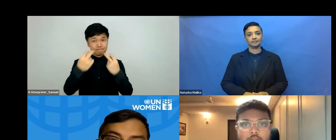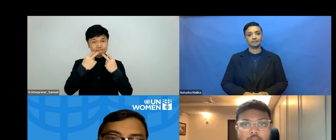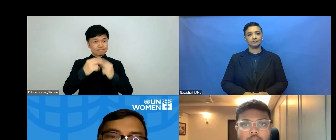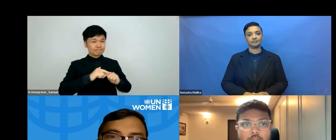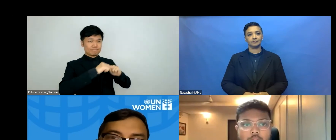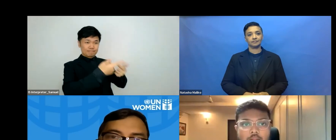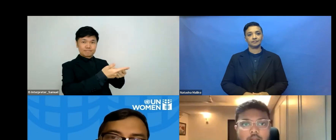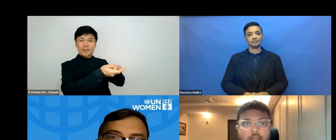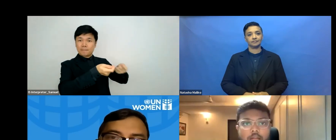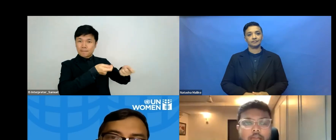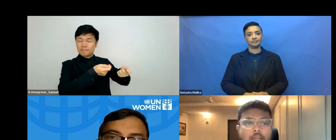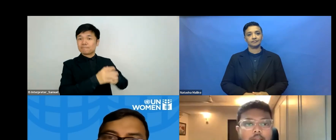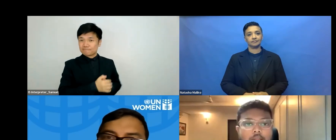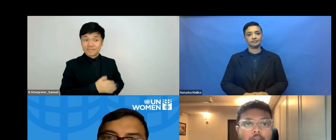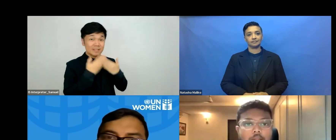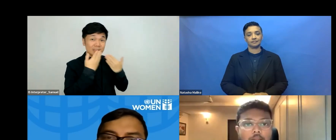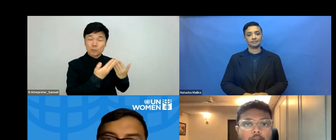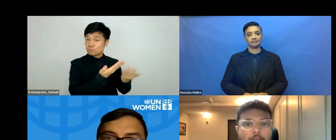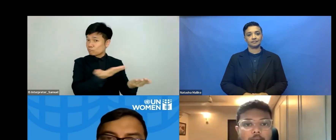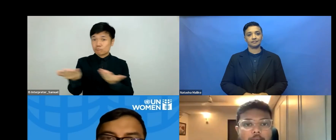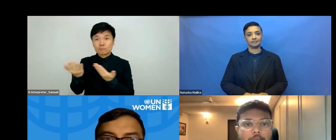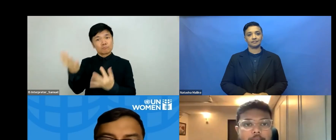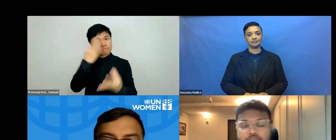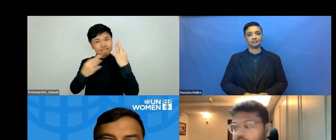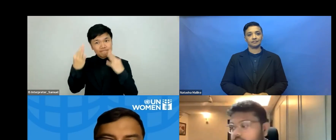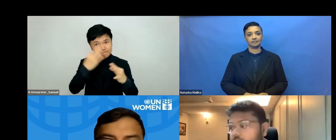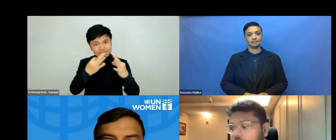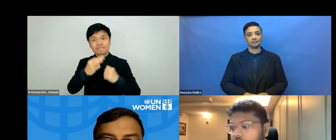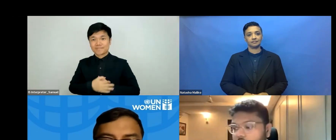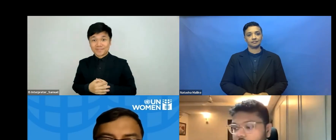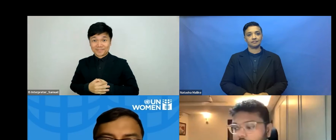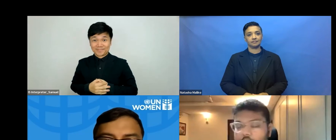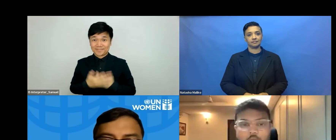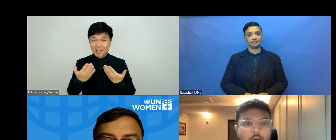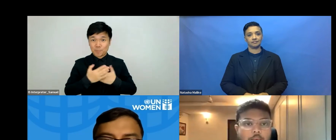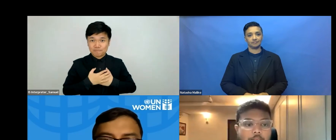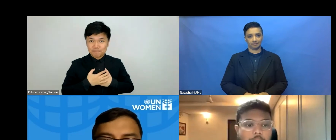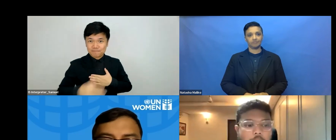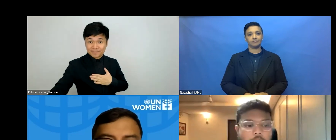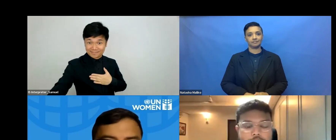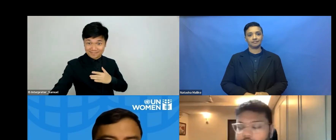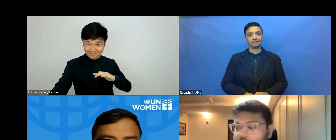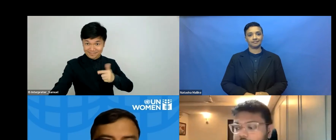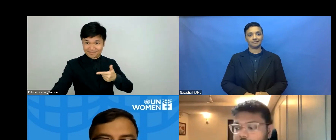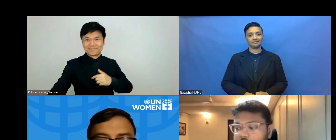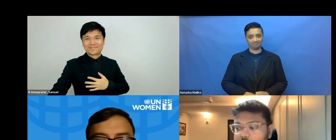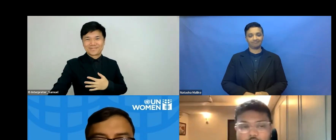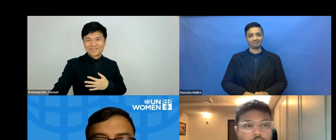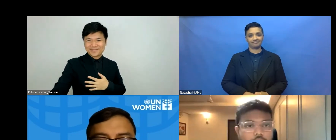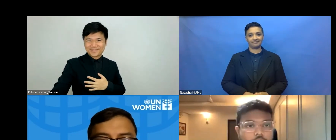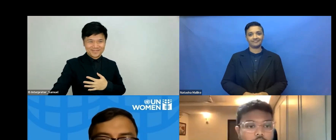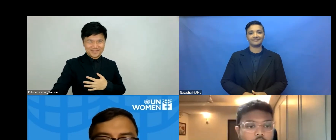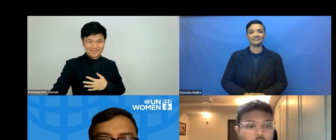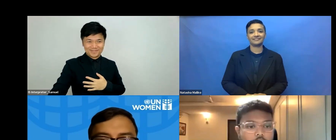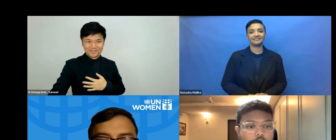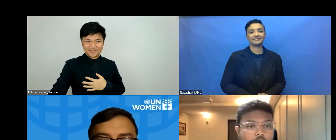d'avoir... je vous donne la parole à vous, Madame la modérateur, et je suis très contente de